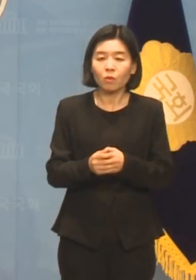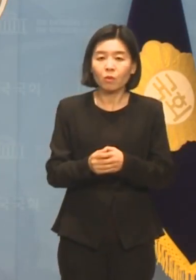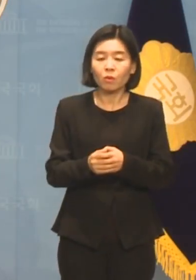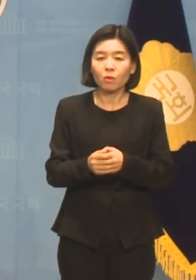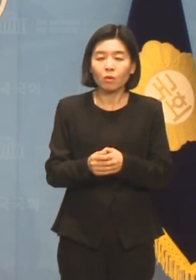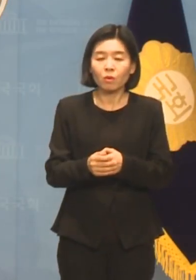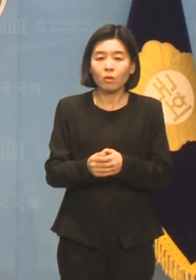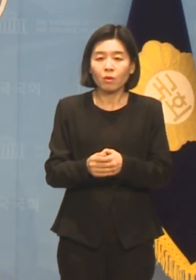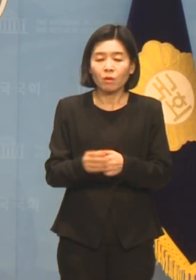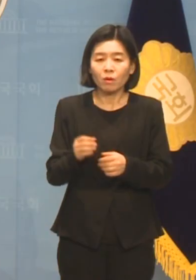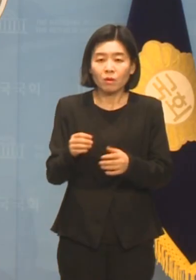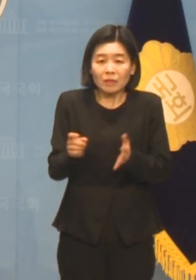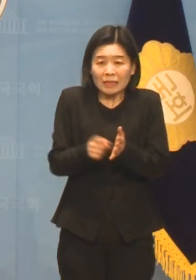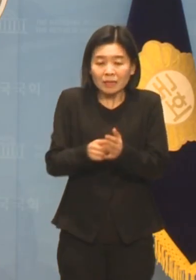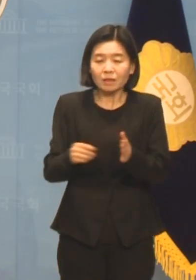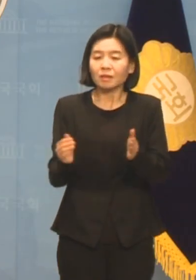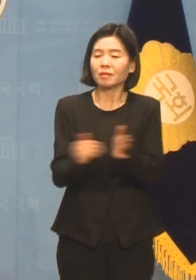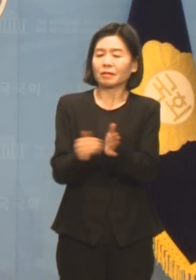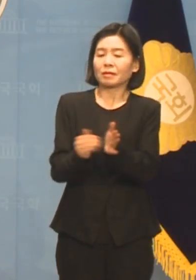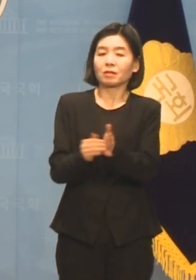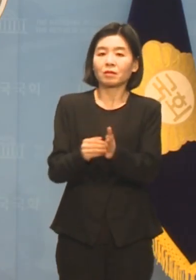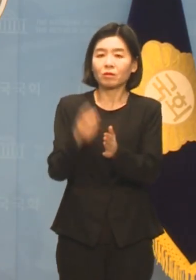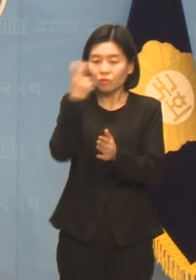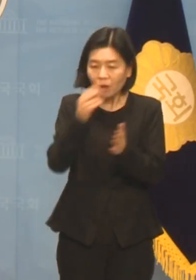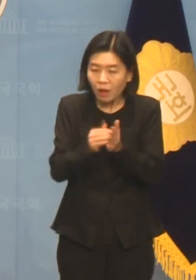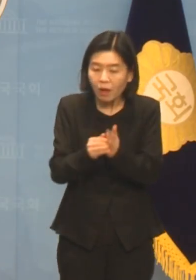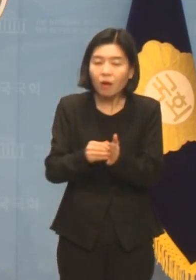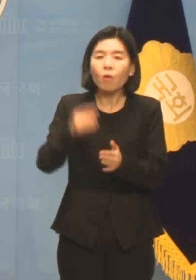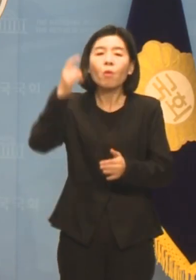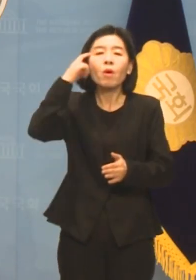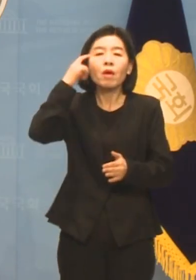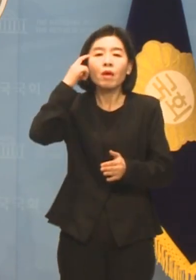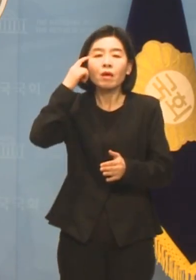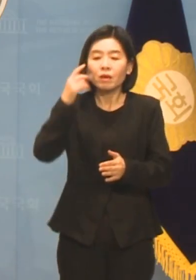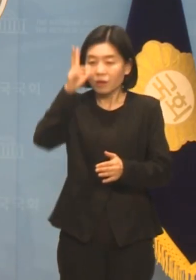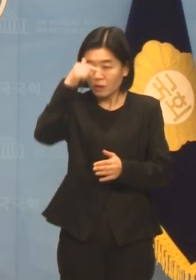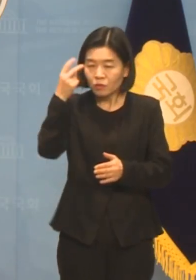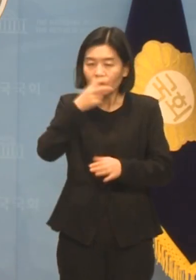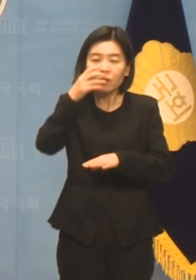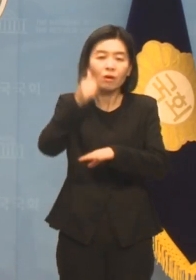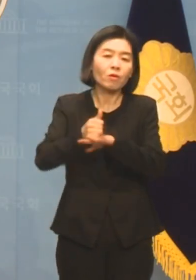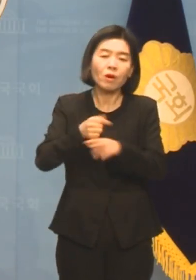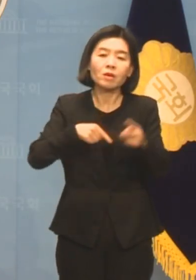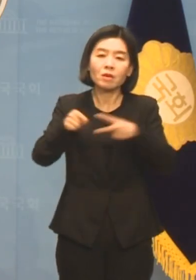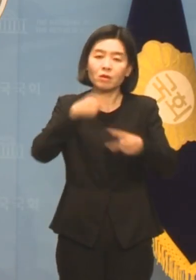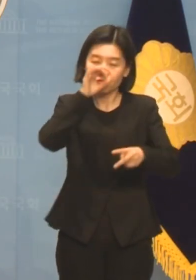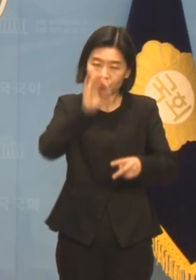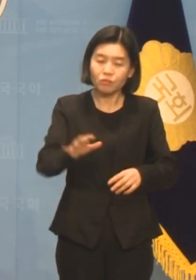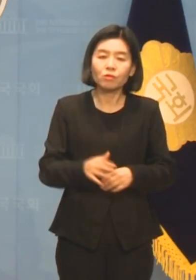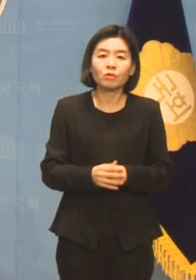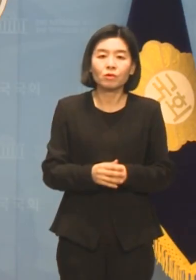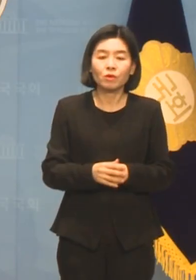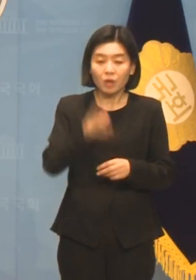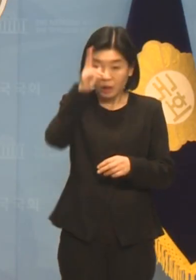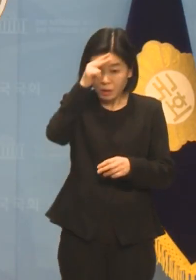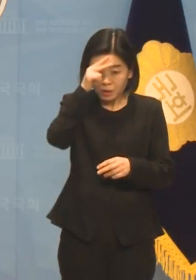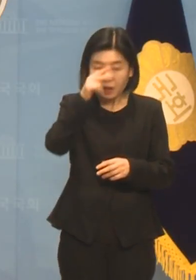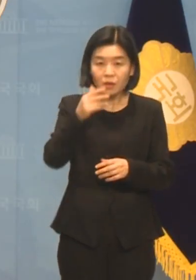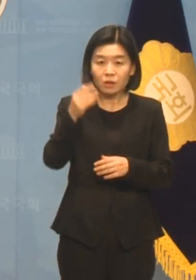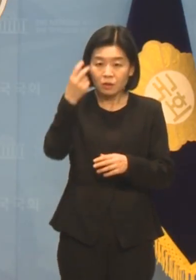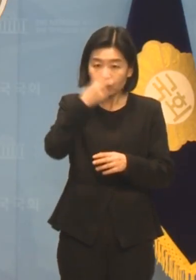성급하게 종결한 것입니까? 수사 결과를 납득할 수 없습니다. 경찰의 이번 수사 결과